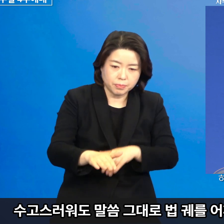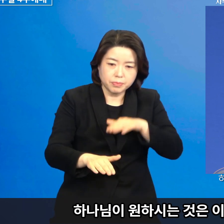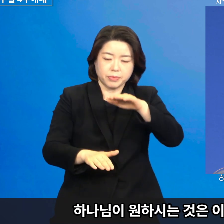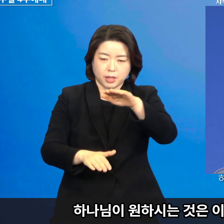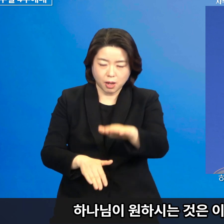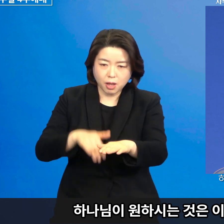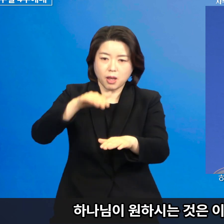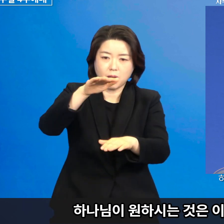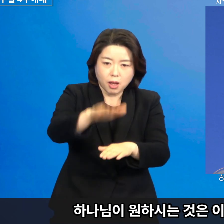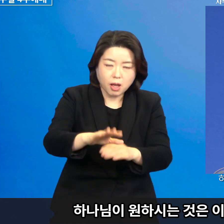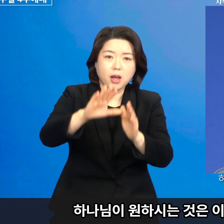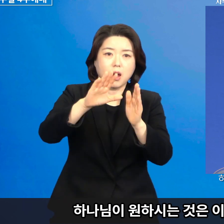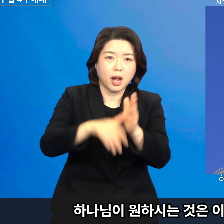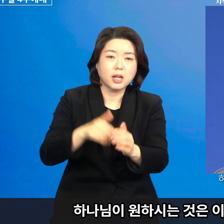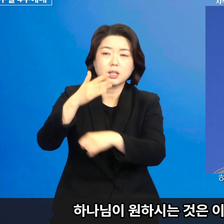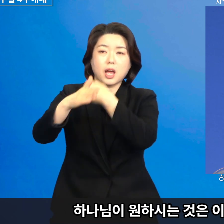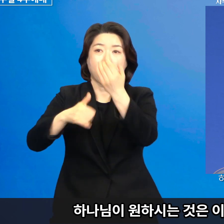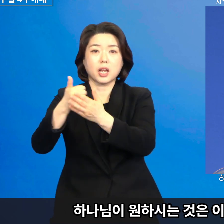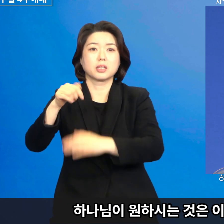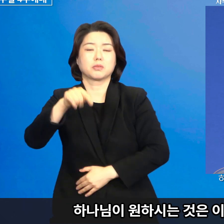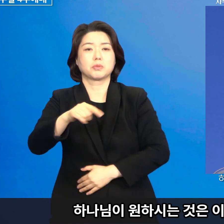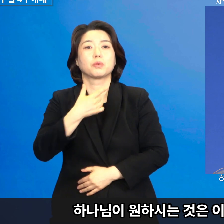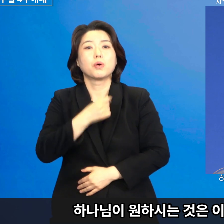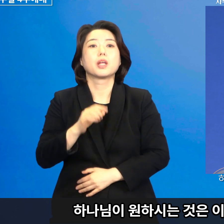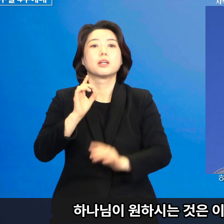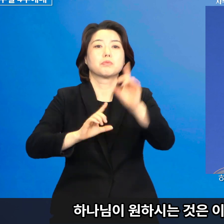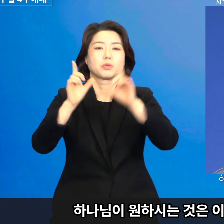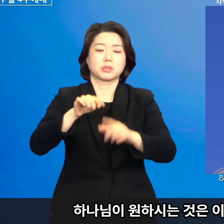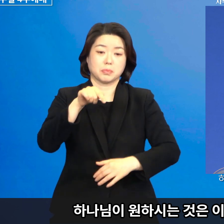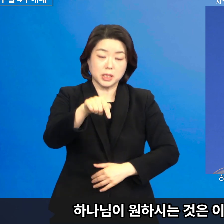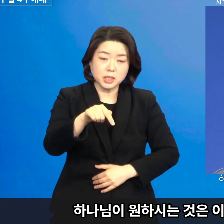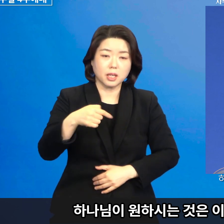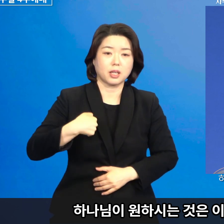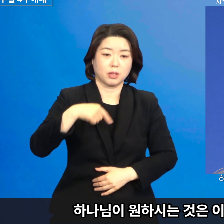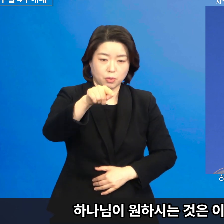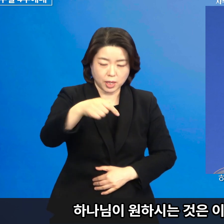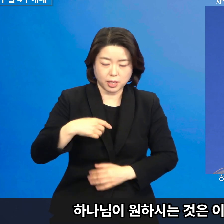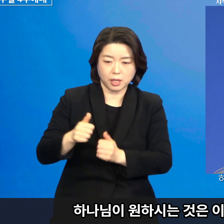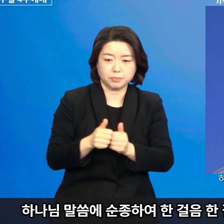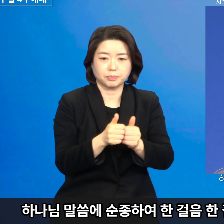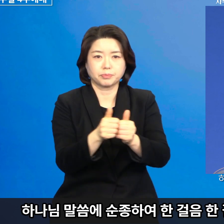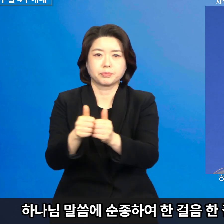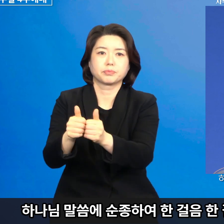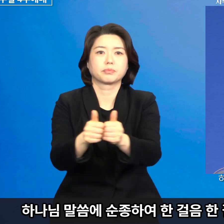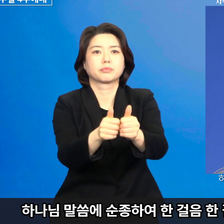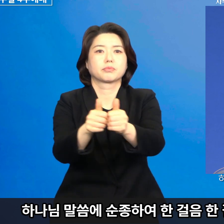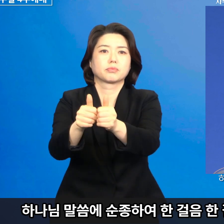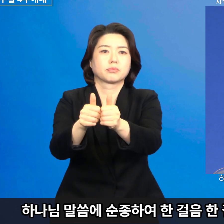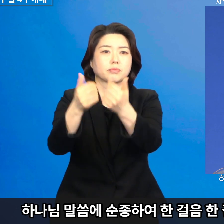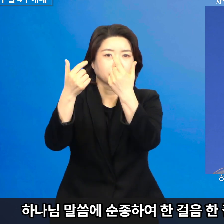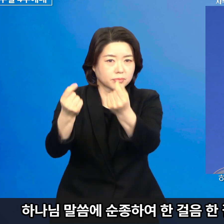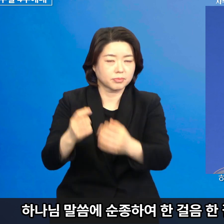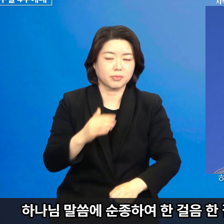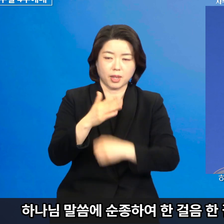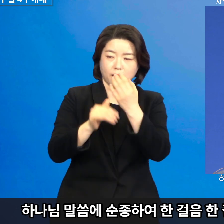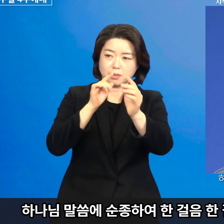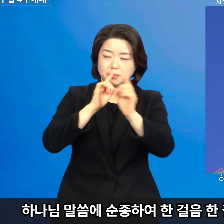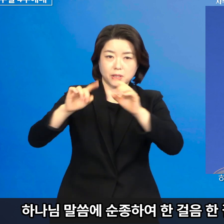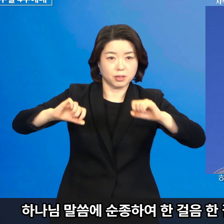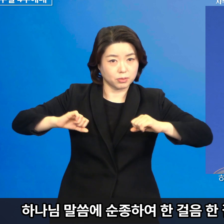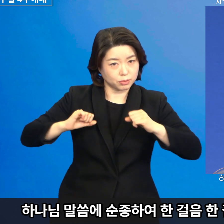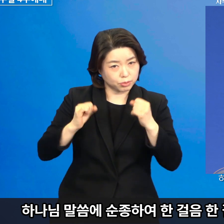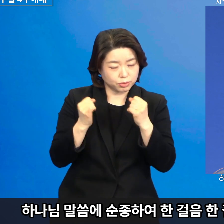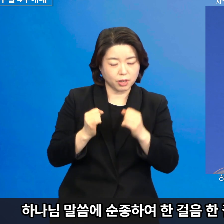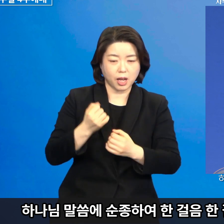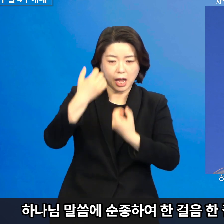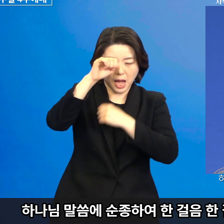걸으면서 하나님이 원하시는 것은 이것이 너와 나의 동행이다. 하나님 말씀에 순종하여 한